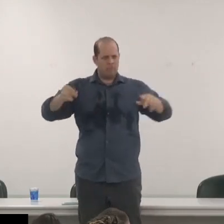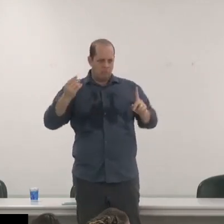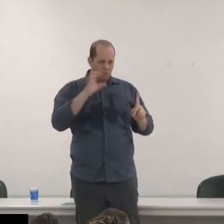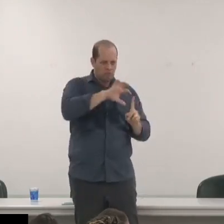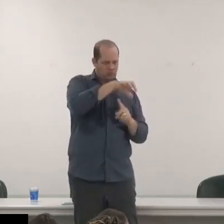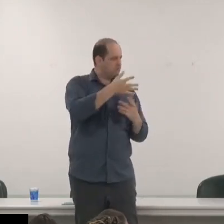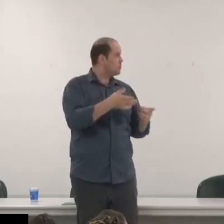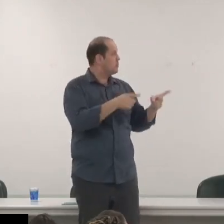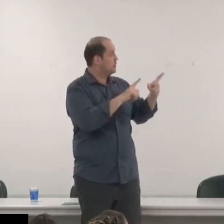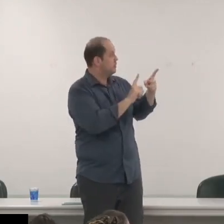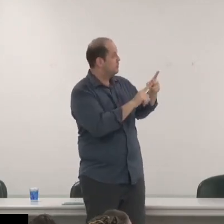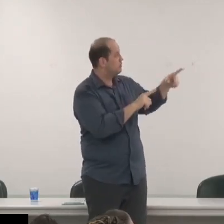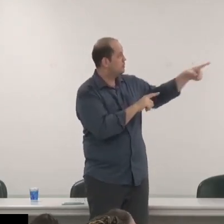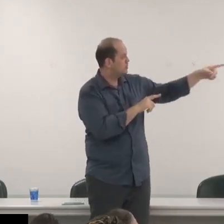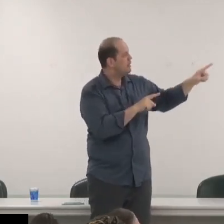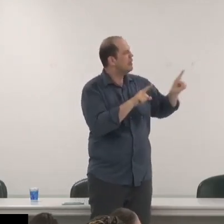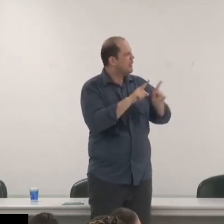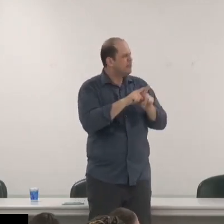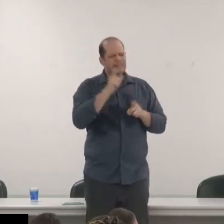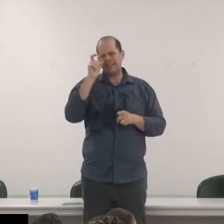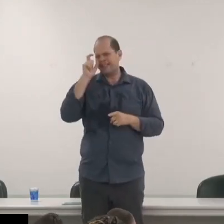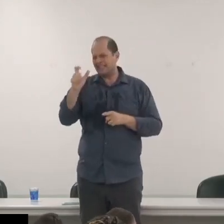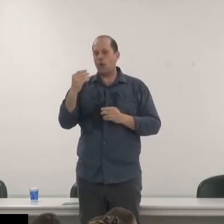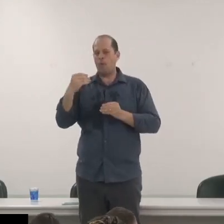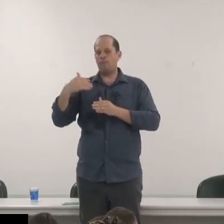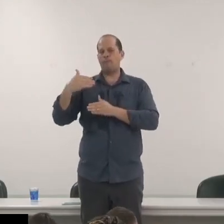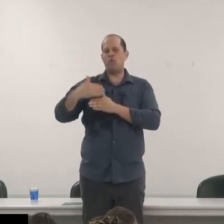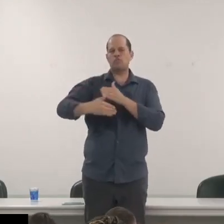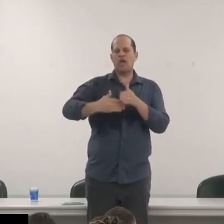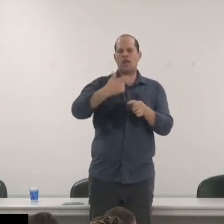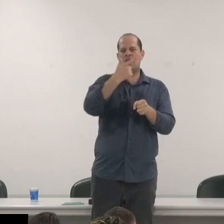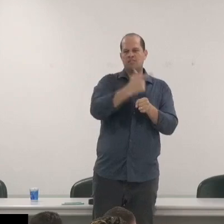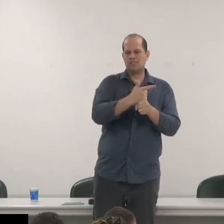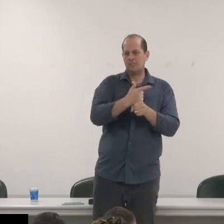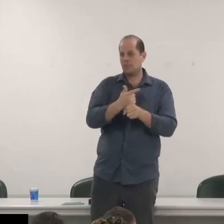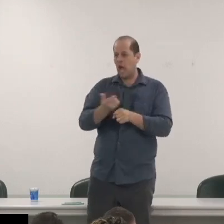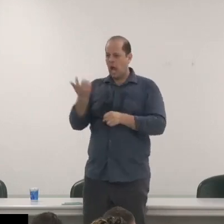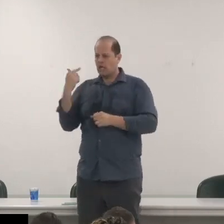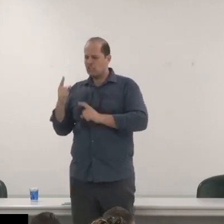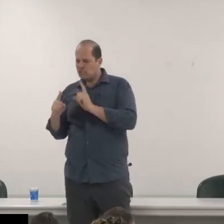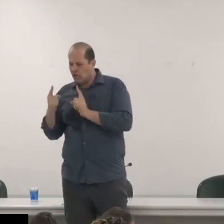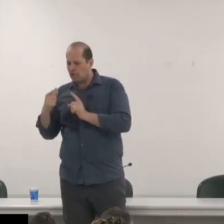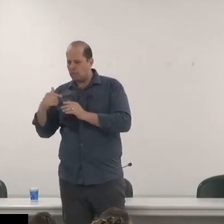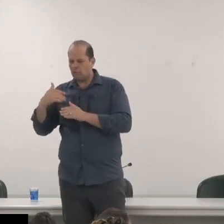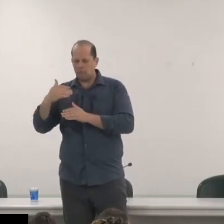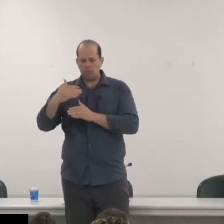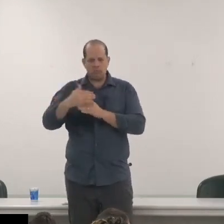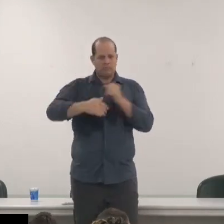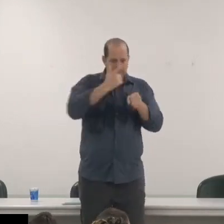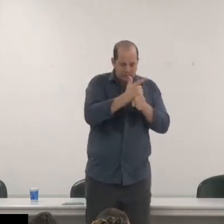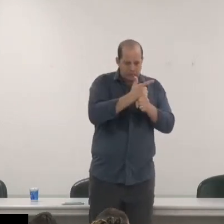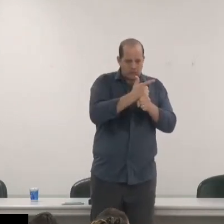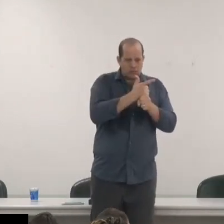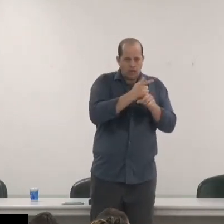a cena talvez vá ser influenciada pelo contato com a Libras e vice-versa. Como é que é esse processo